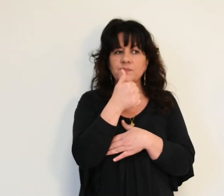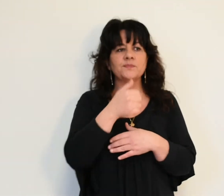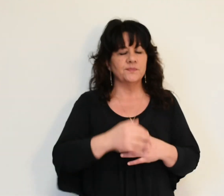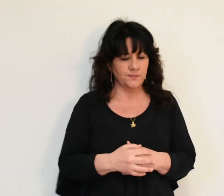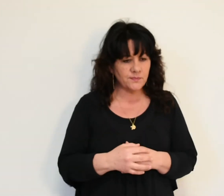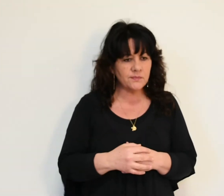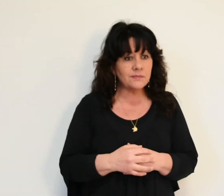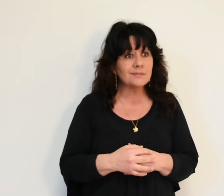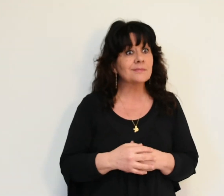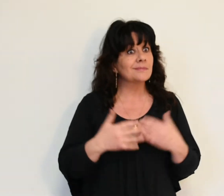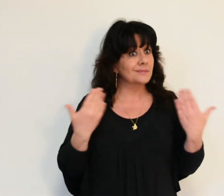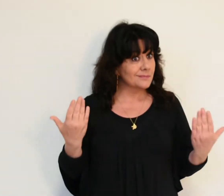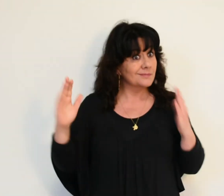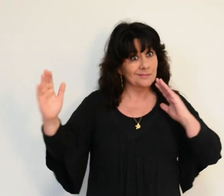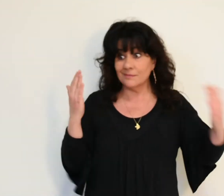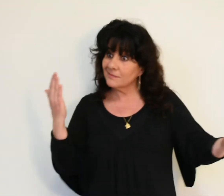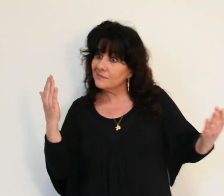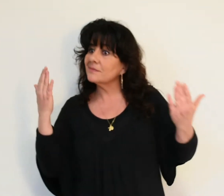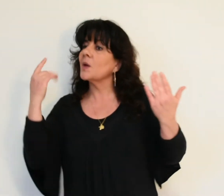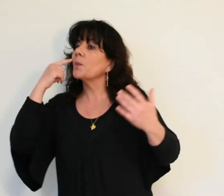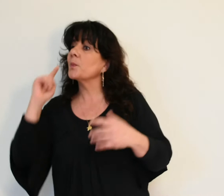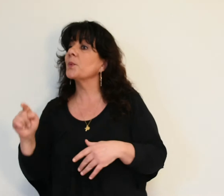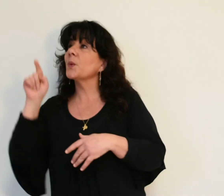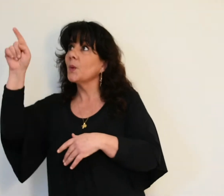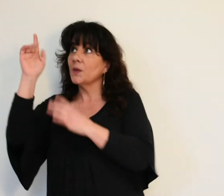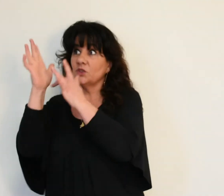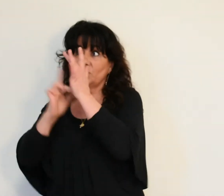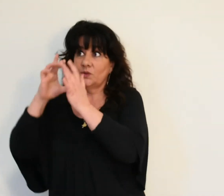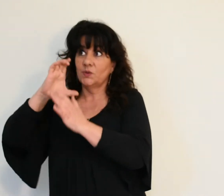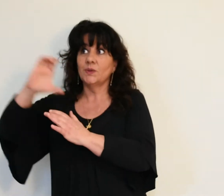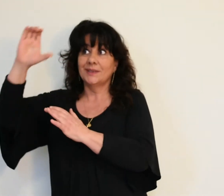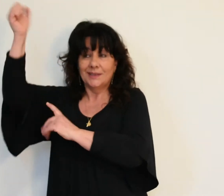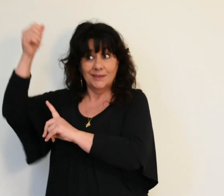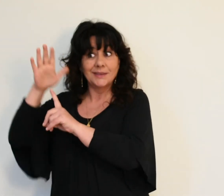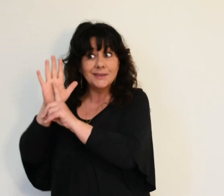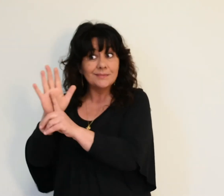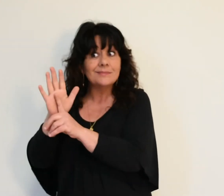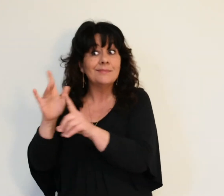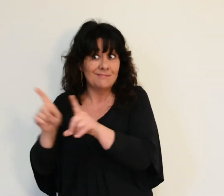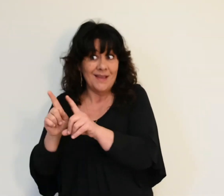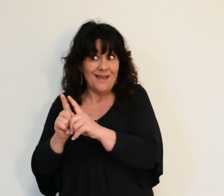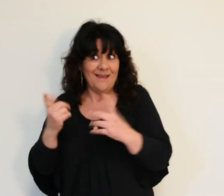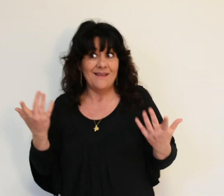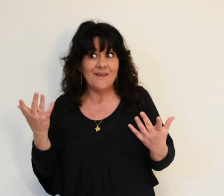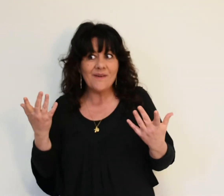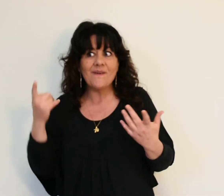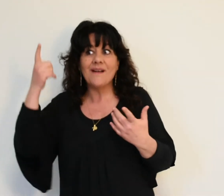Il en est ainsi pour le Christ. C'est dans un unique esprit, en effet, que nous